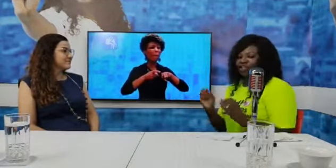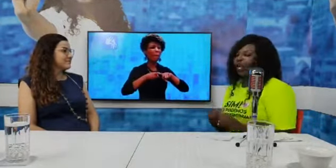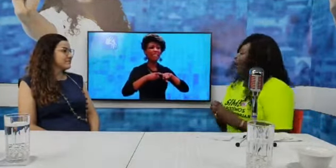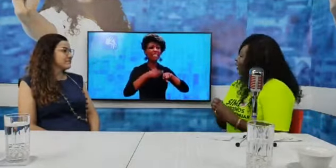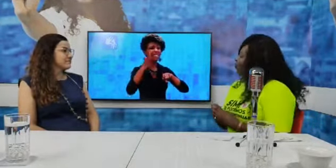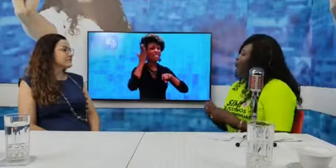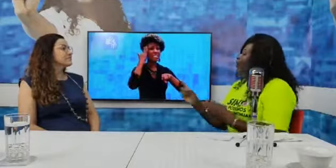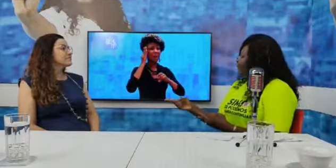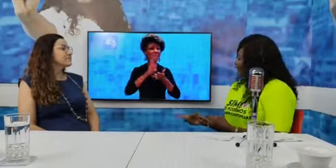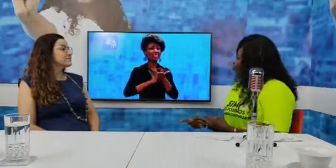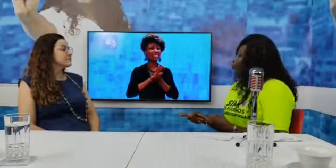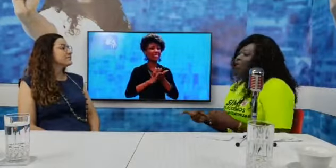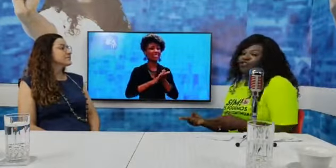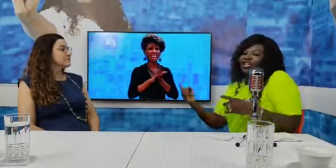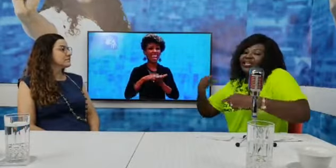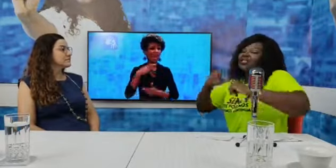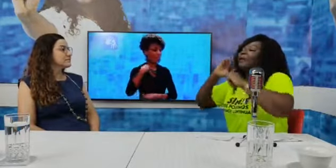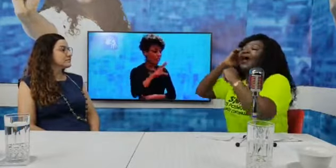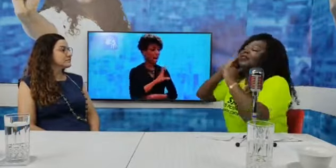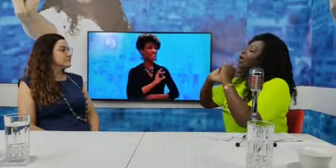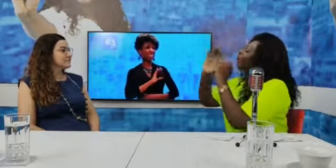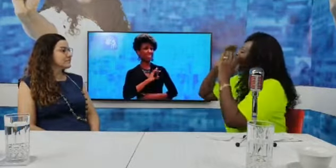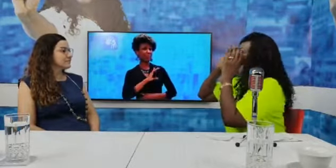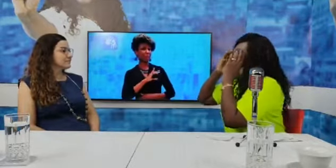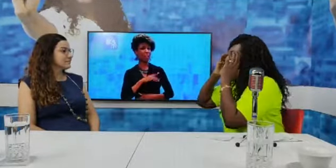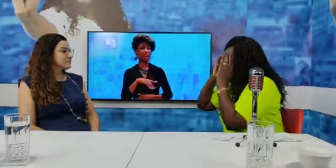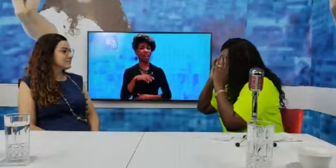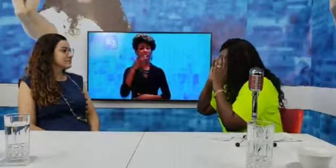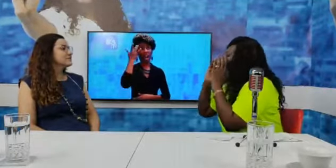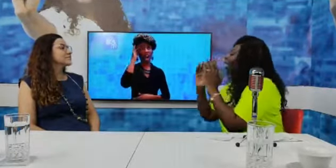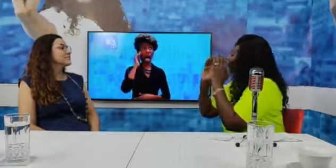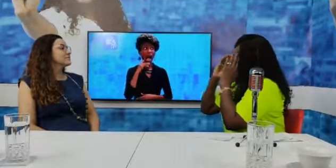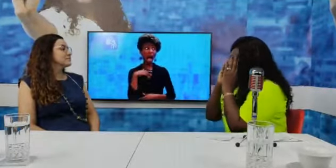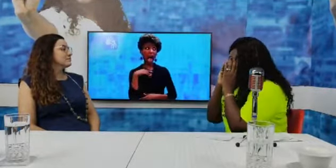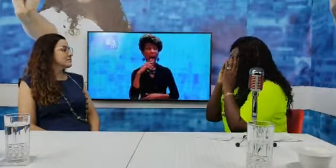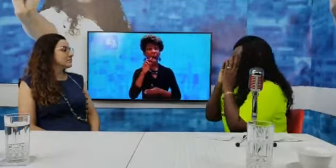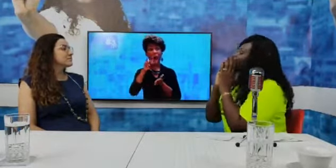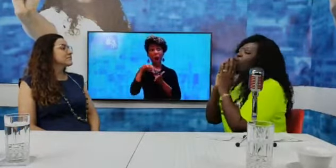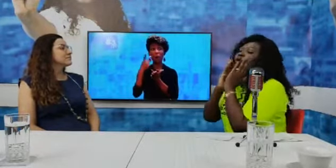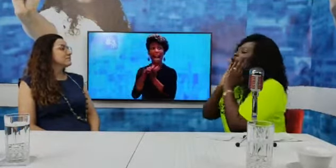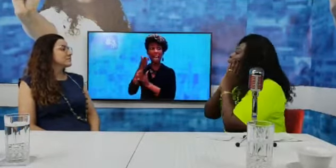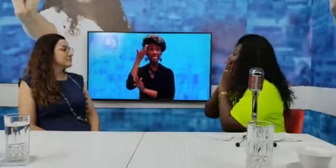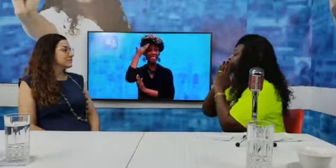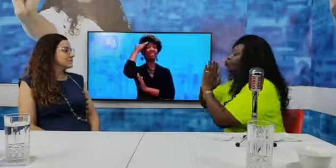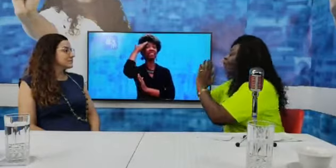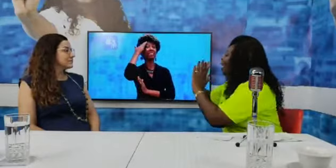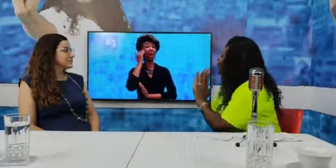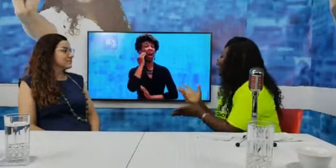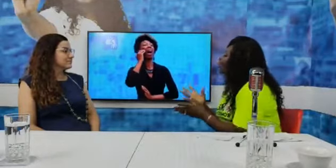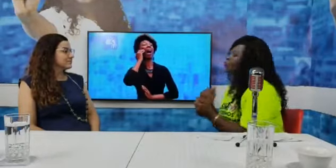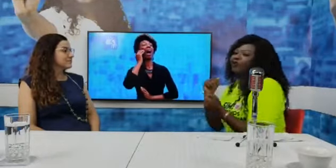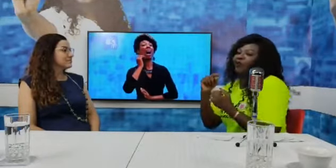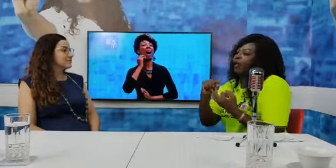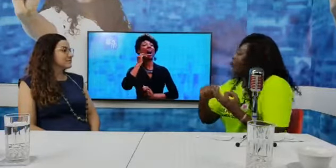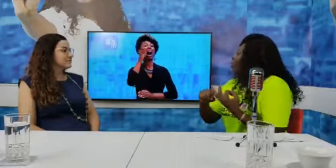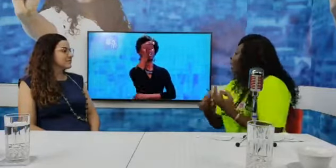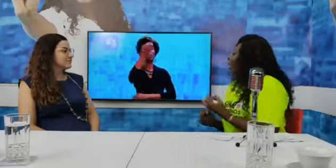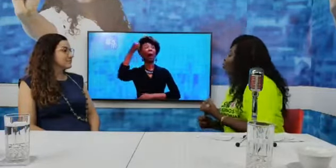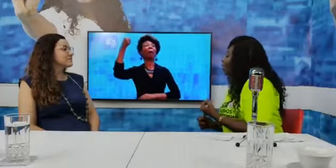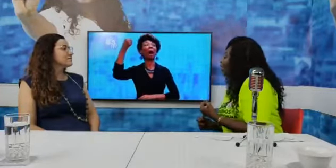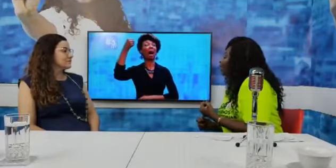ela chega ali por medo, diz que bateu a cabeça, a testa, o rosto no armário, que foi